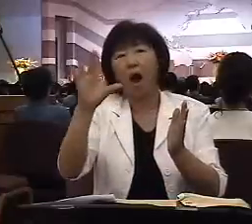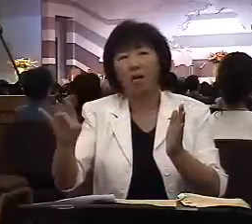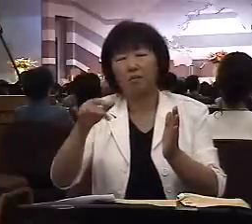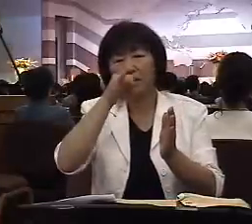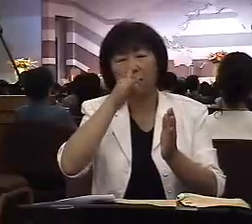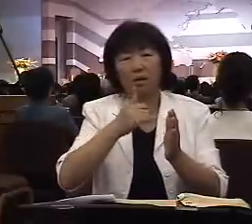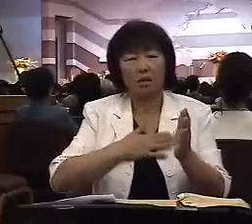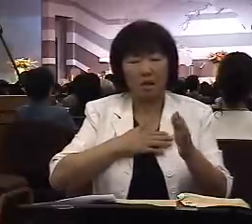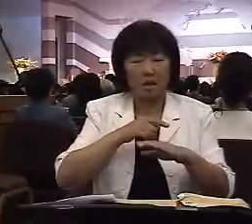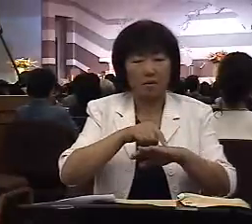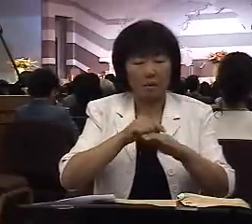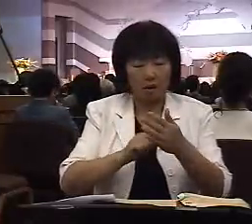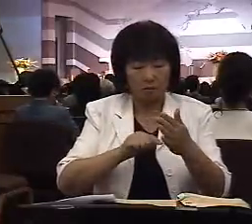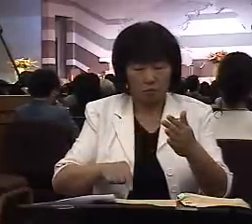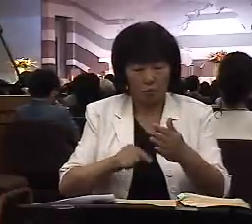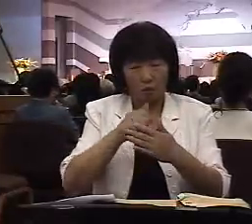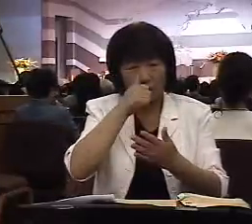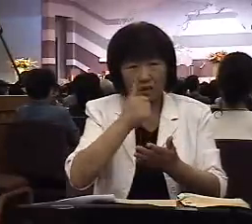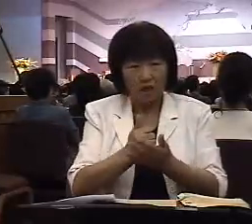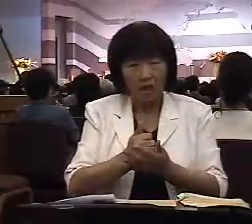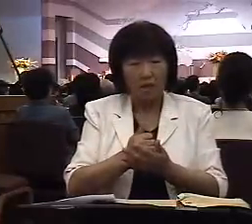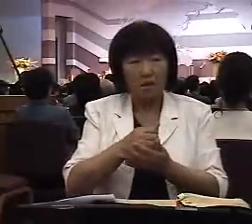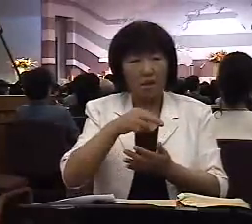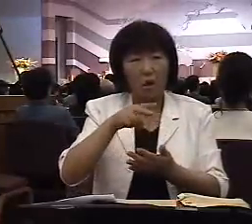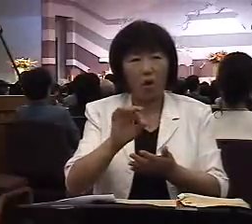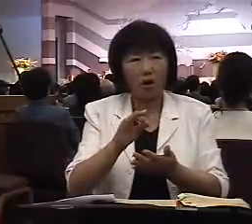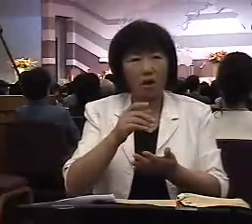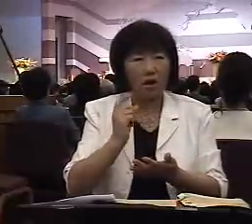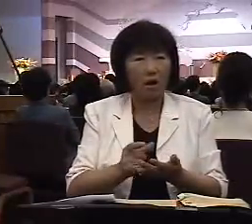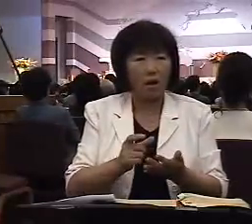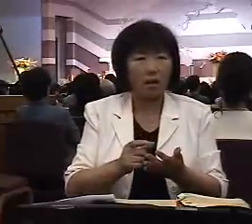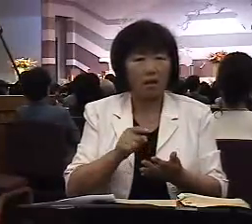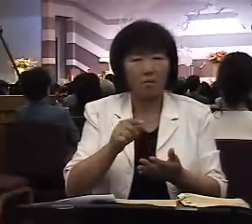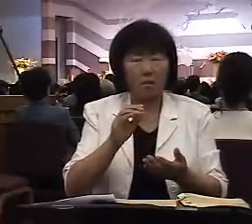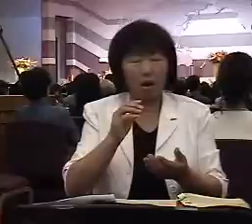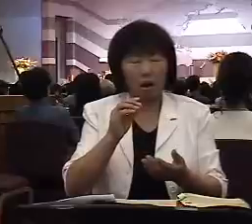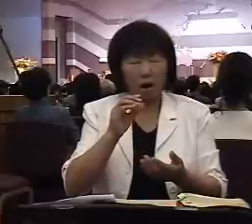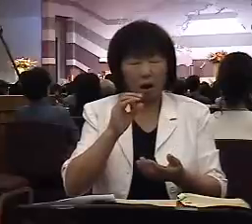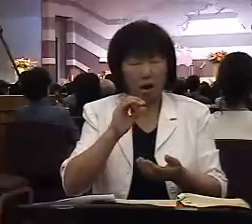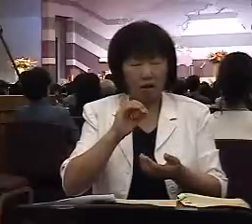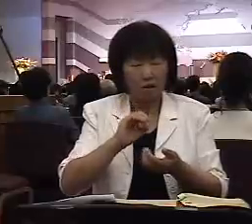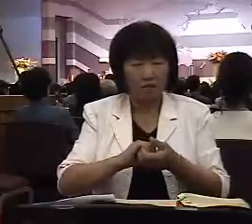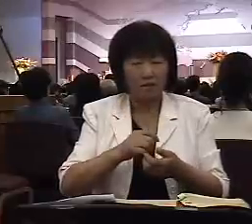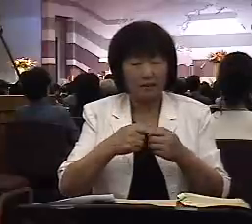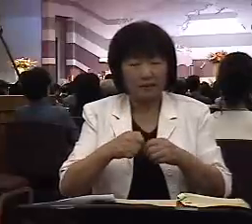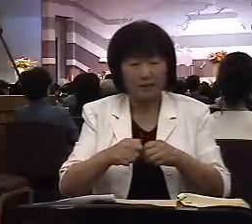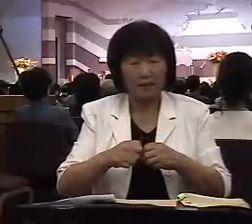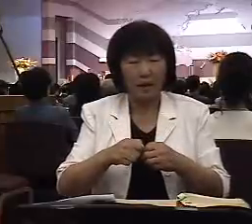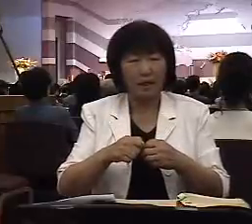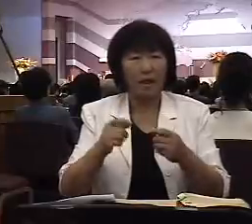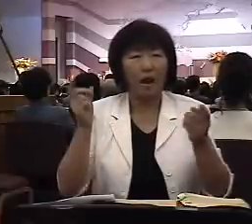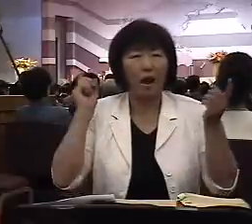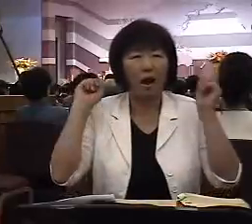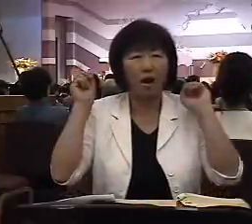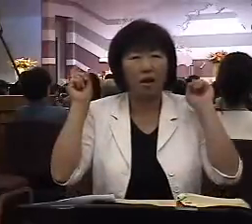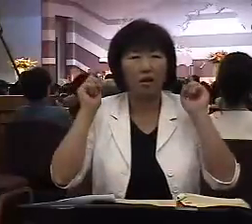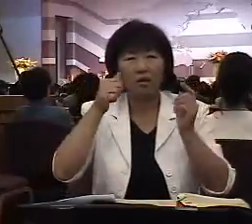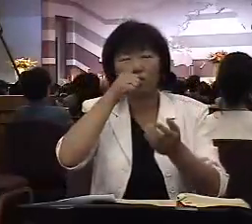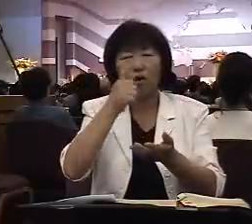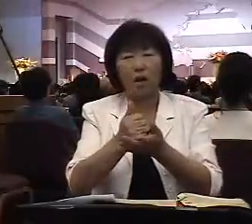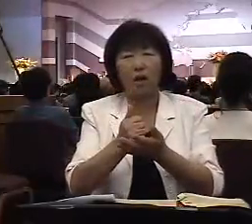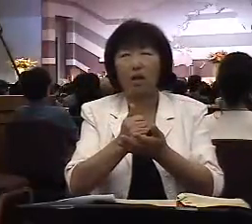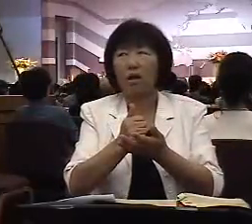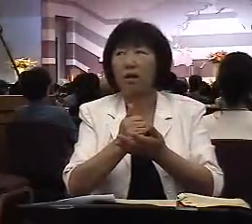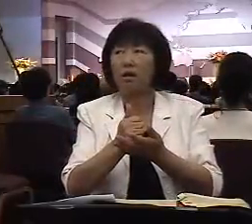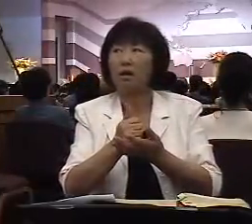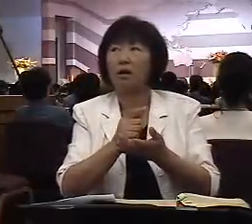그만큼 내 속에 있는 죄성이 강하다는 것입니다. 그만큼 철저하게 타락한 그 죄의 본질이 나에게 있다는